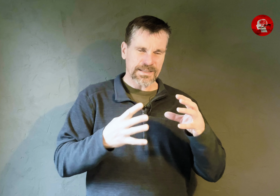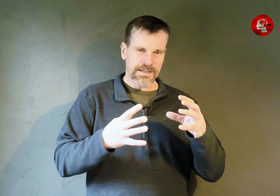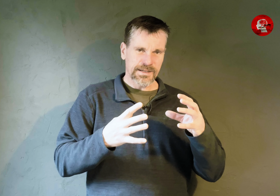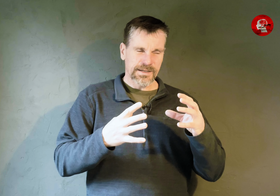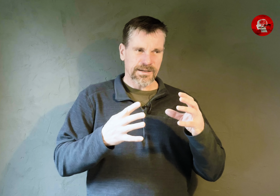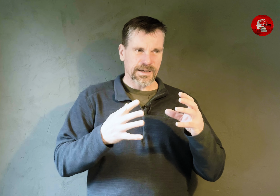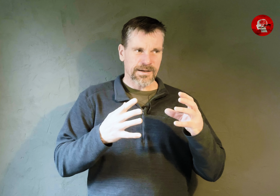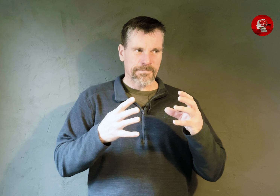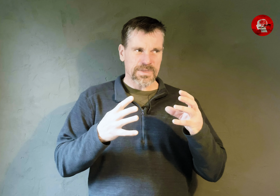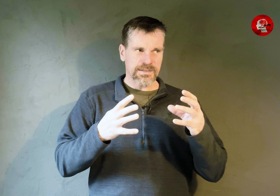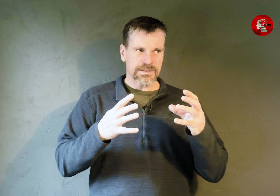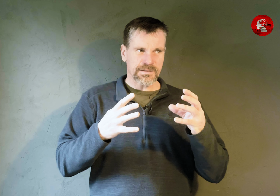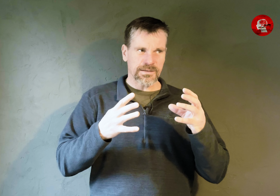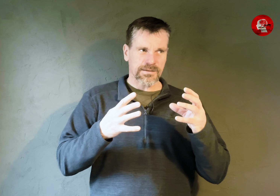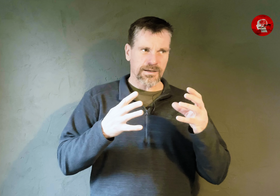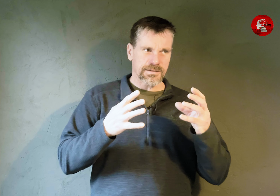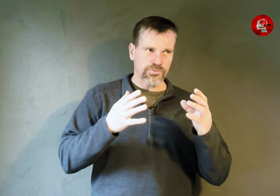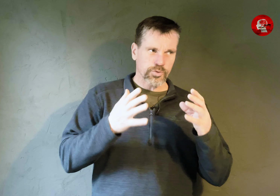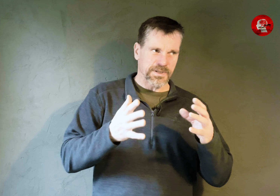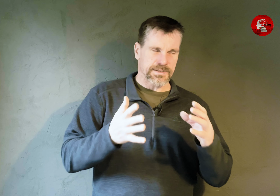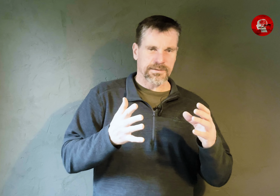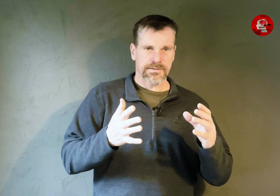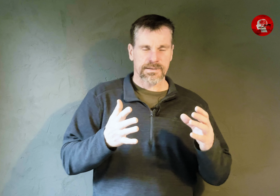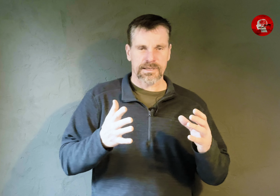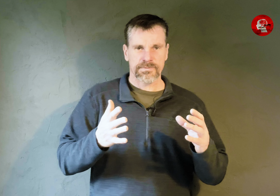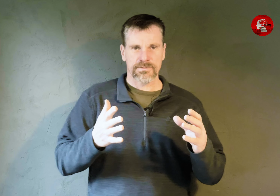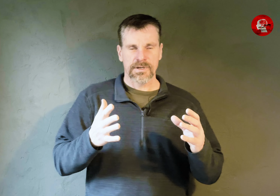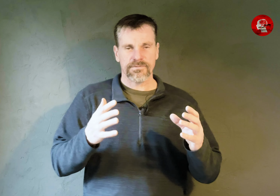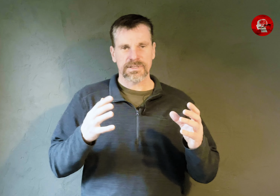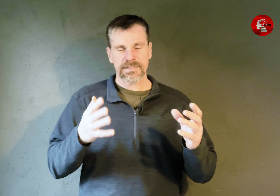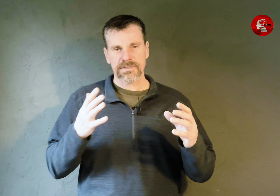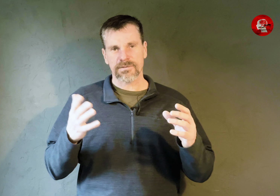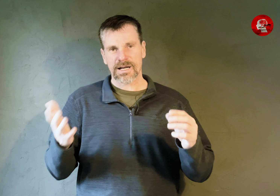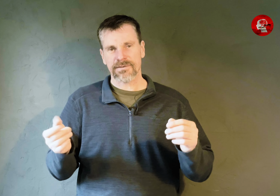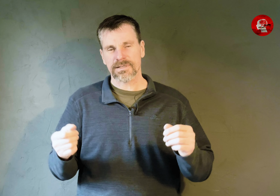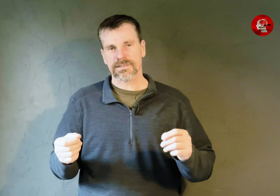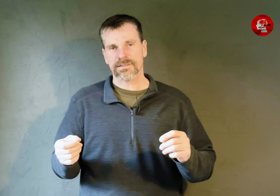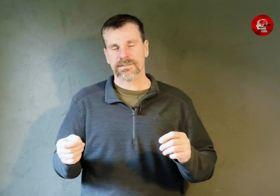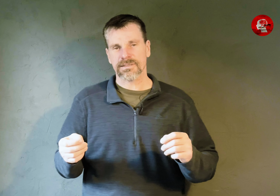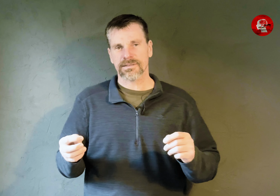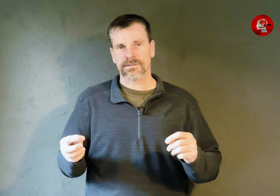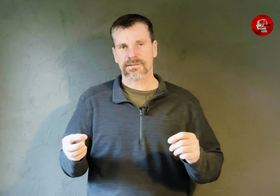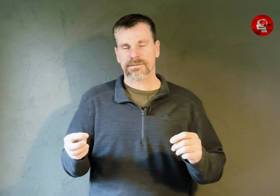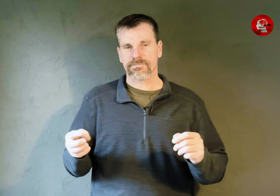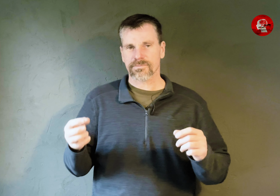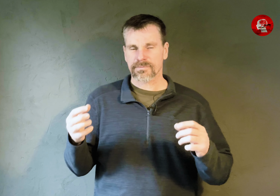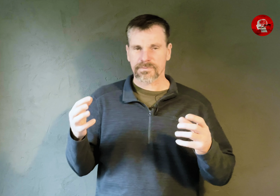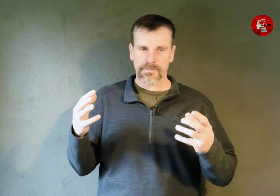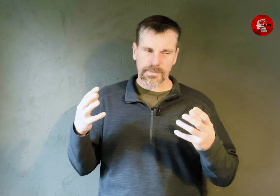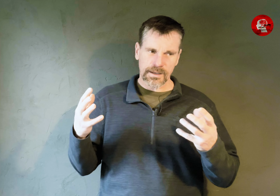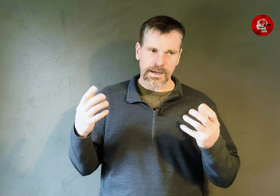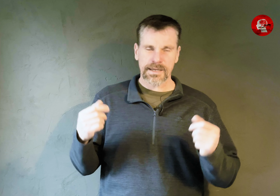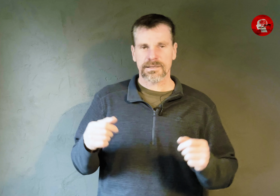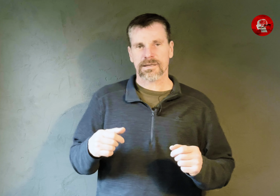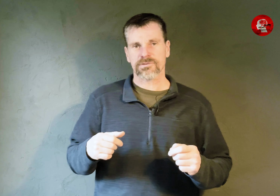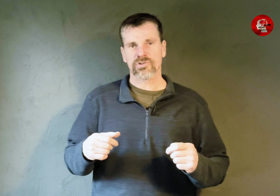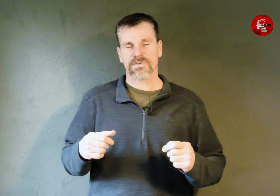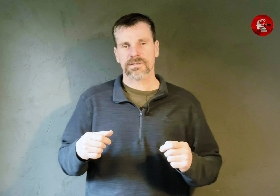er ist nicht ganz so spitz sag jetzt mal so wie das was normalerweise die eigentlichen kantenschliff ketten